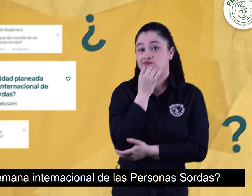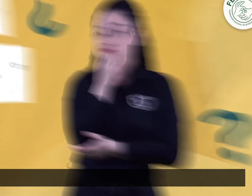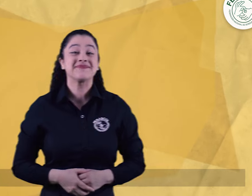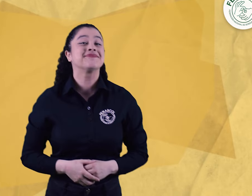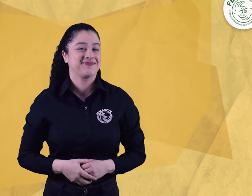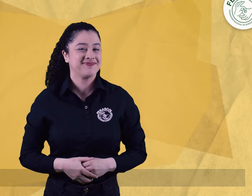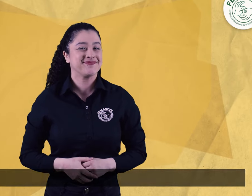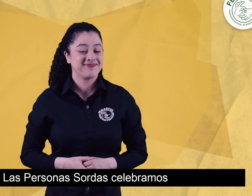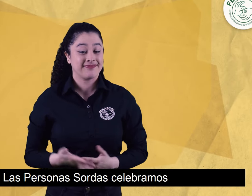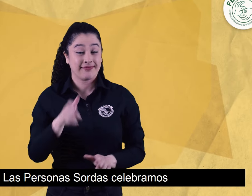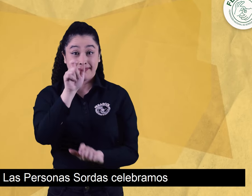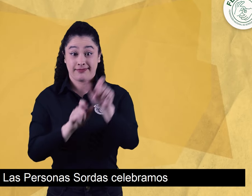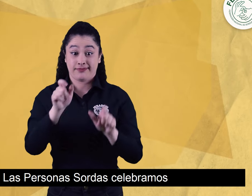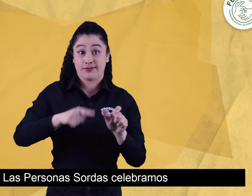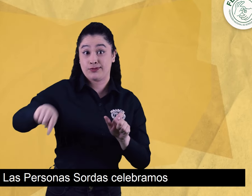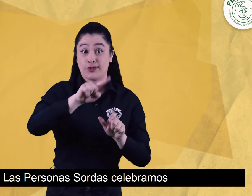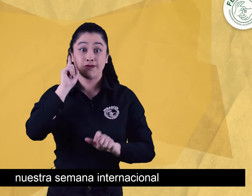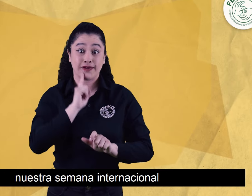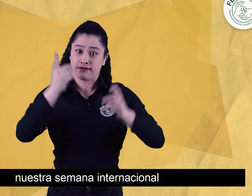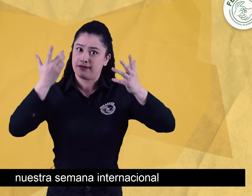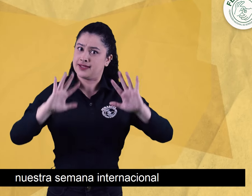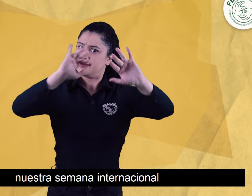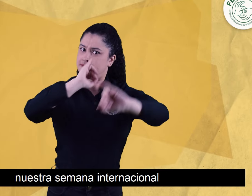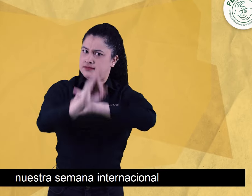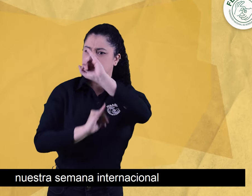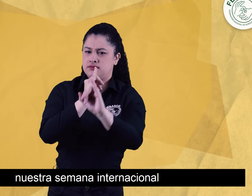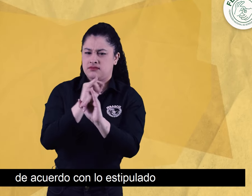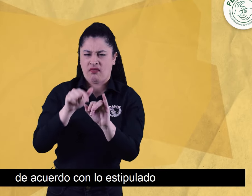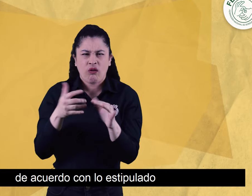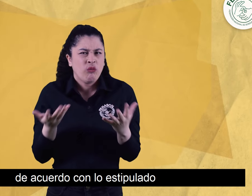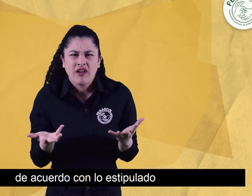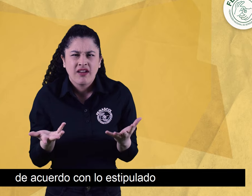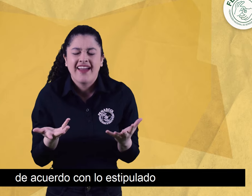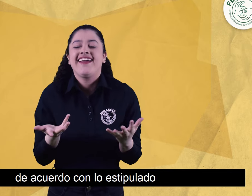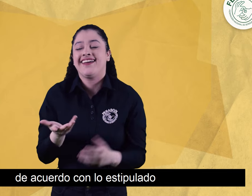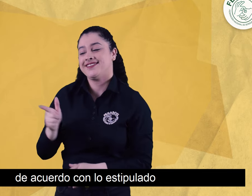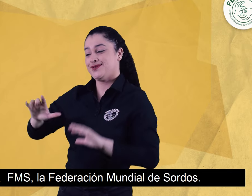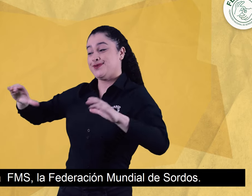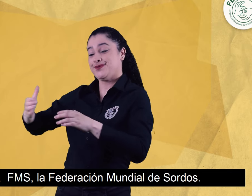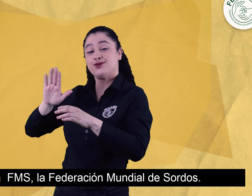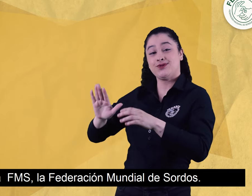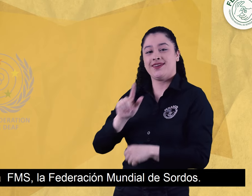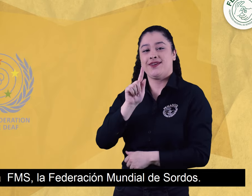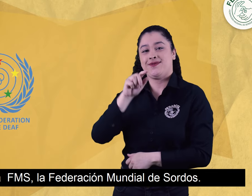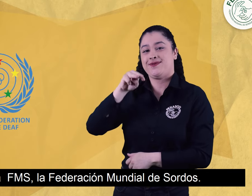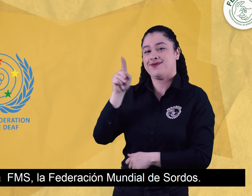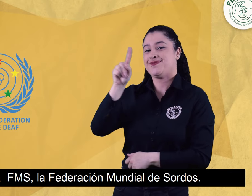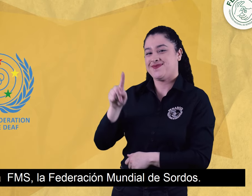sordas las personas sordas celebramos nuestra semana internacional de acuerdo con lo estipulado por la fms la federación